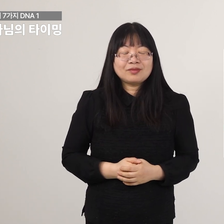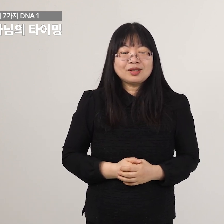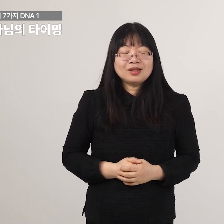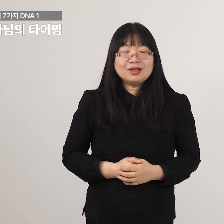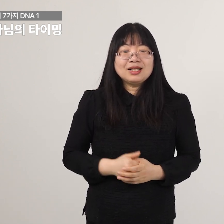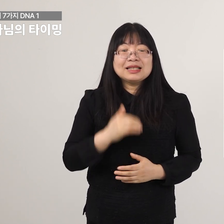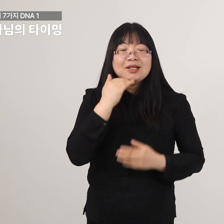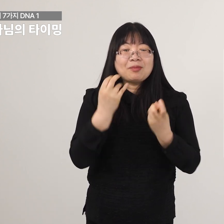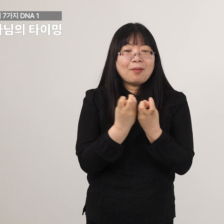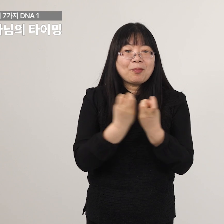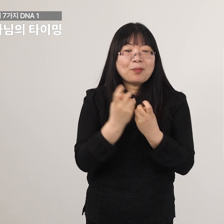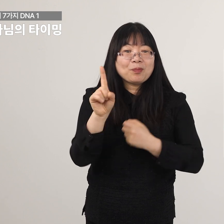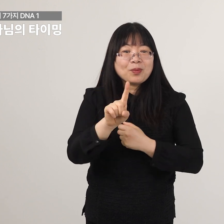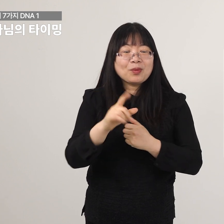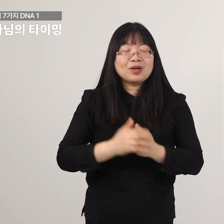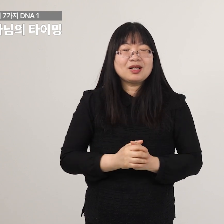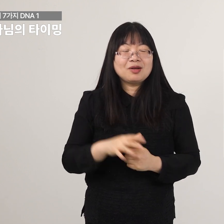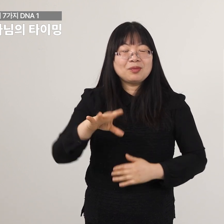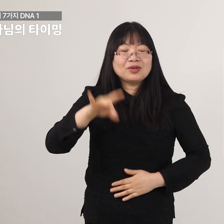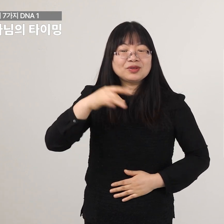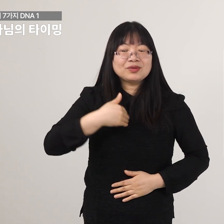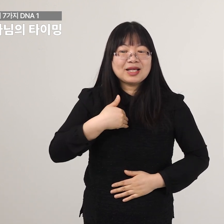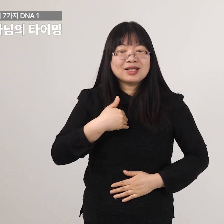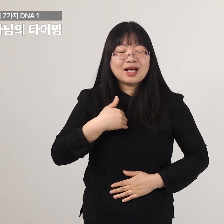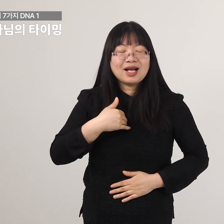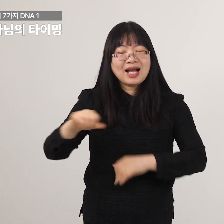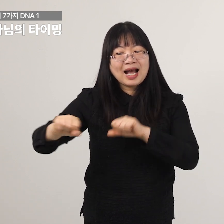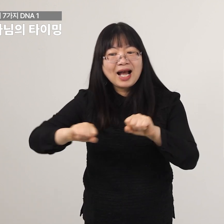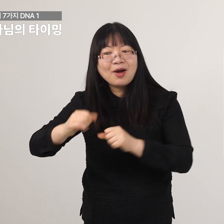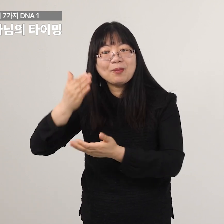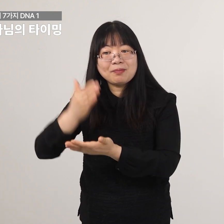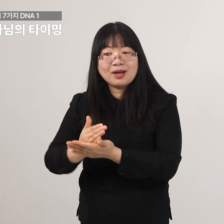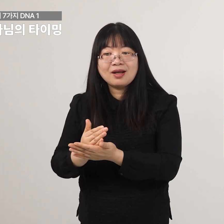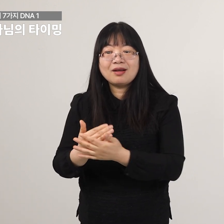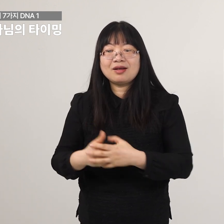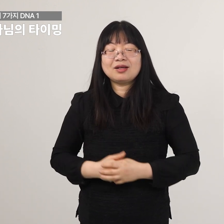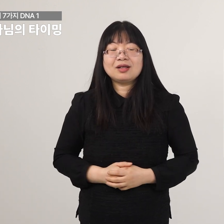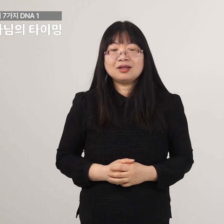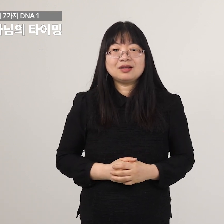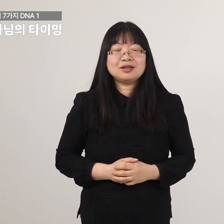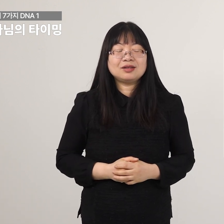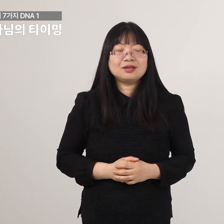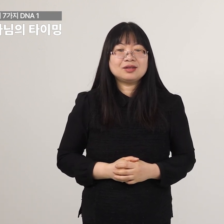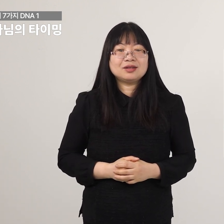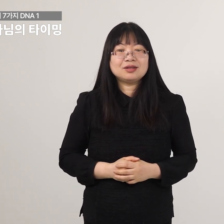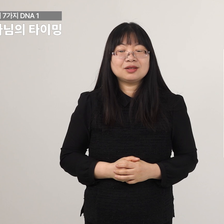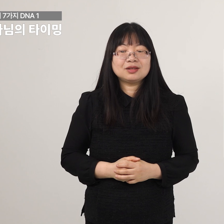어떻게 기다리냐면 먼저 내가 액션을 취하지 마세요.